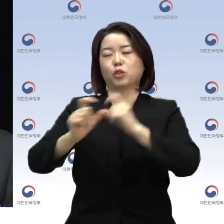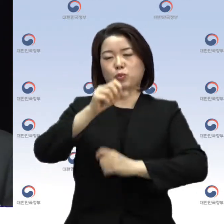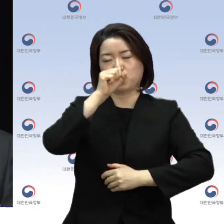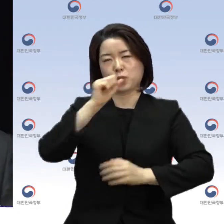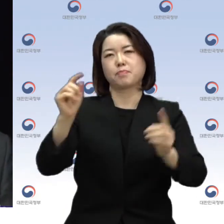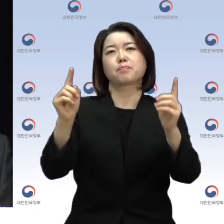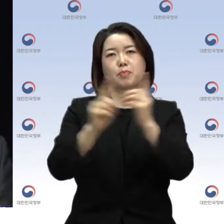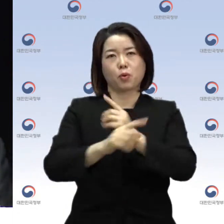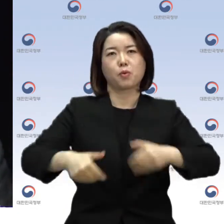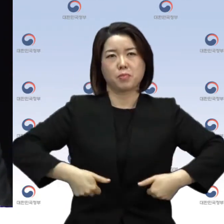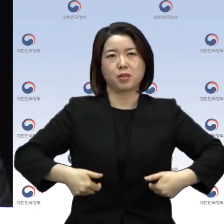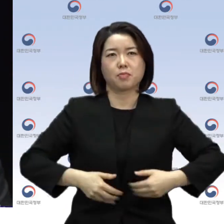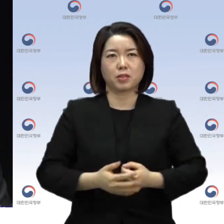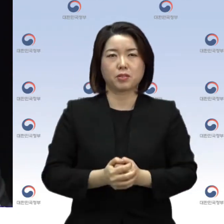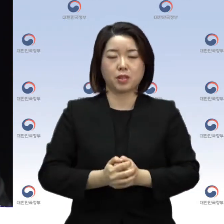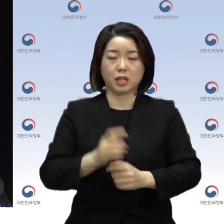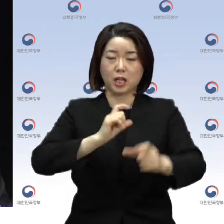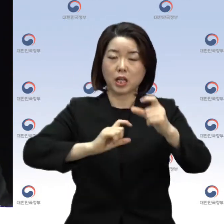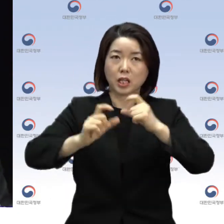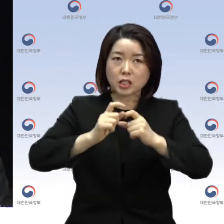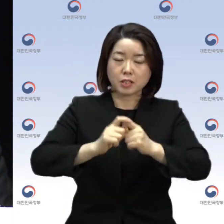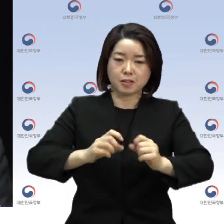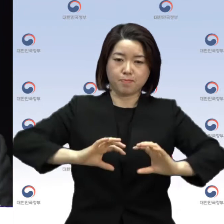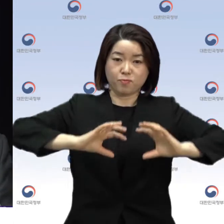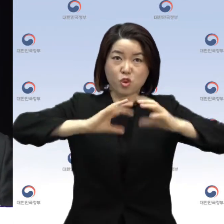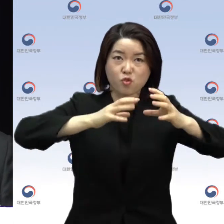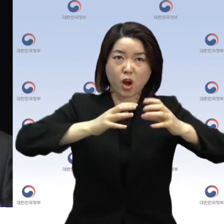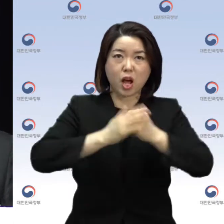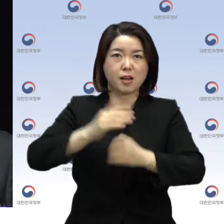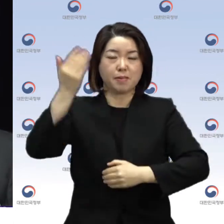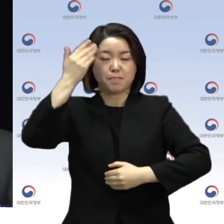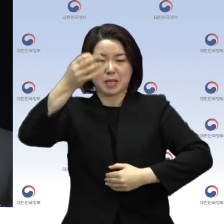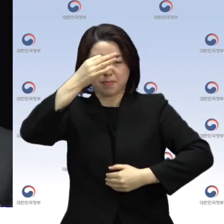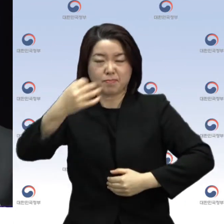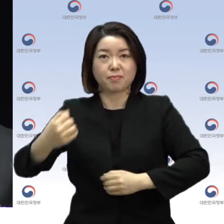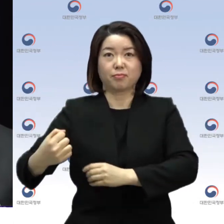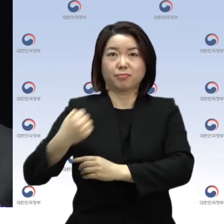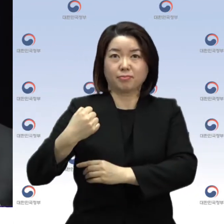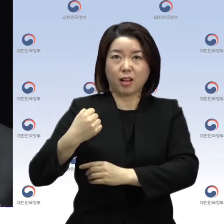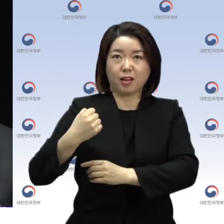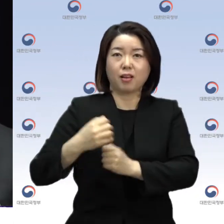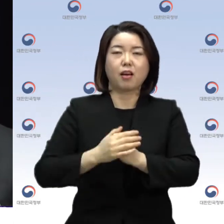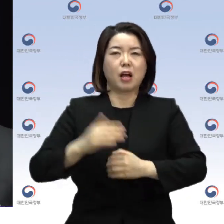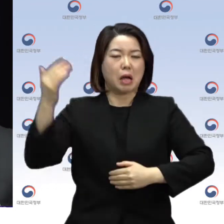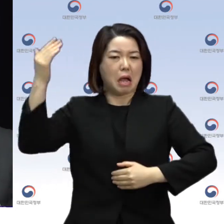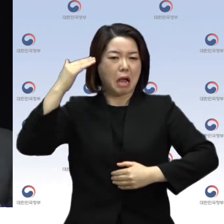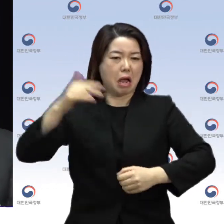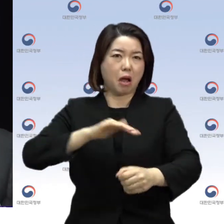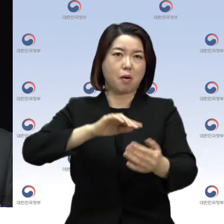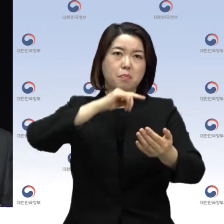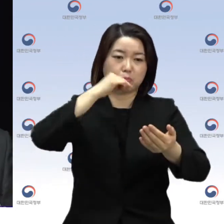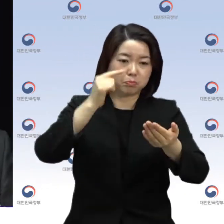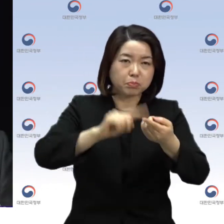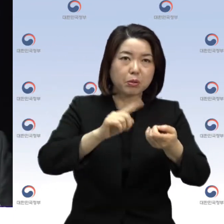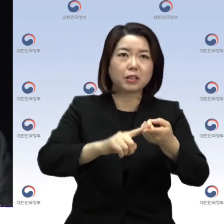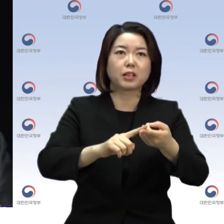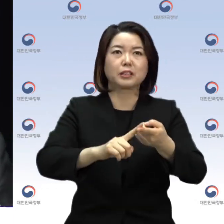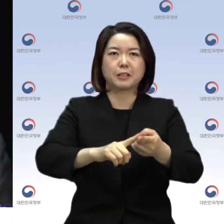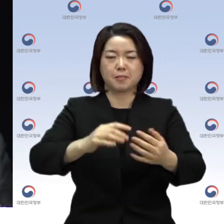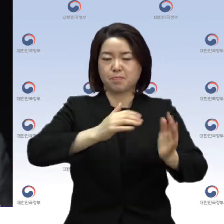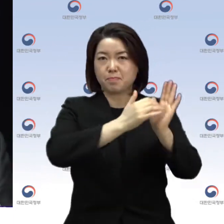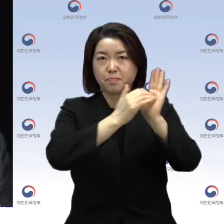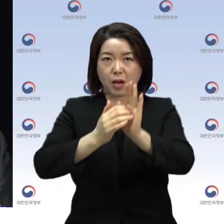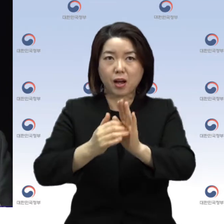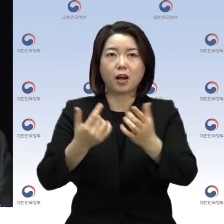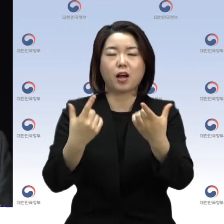합니다. 점점 국제화, 진흥화되고 있는 저작권 침해에 더욱 적극적으로 대응하는 한편 한류의